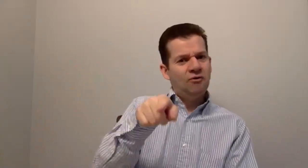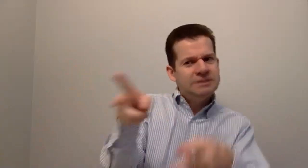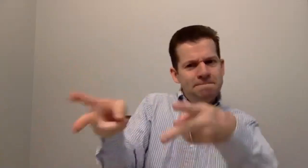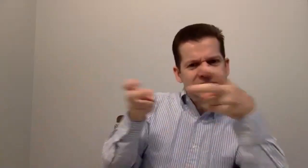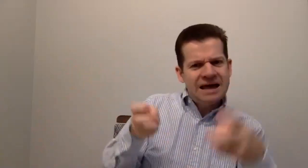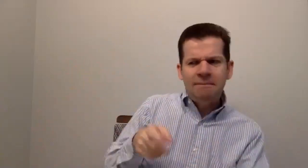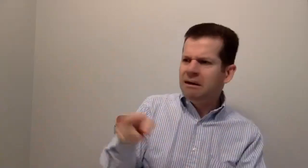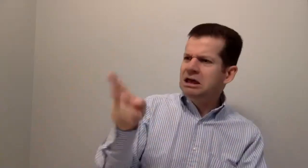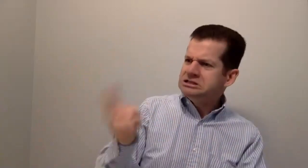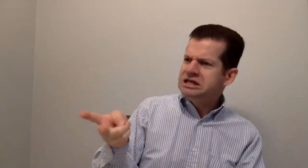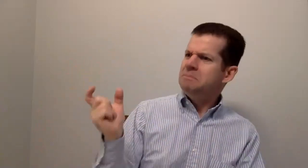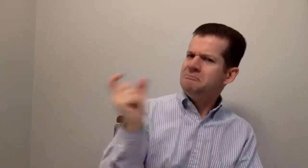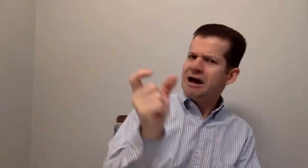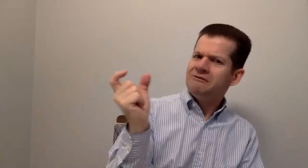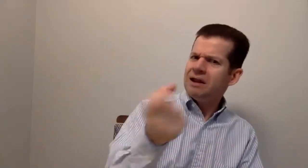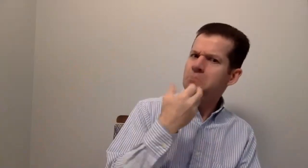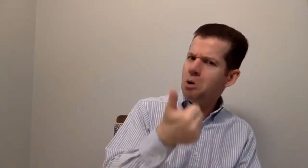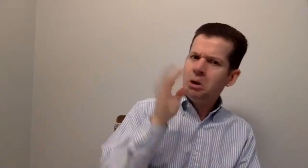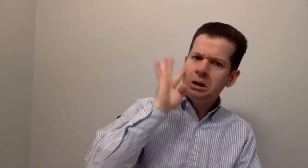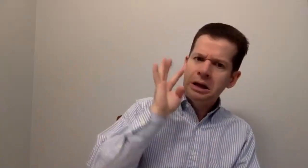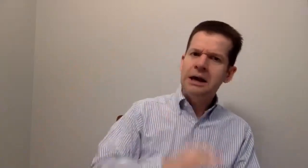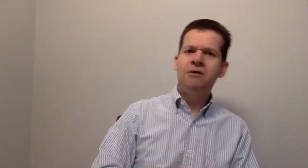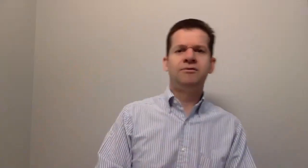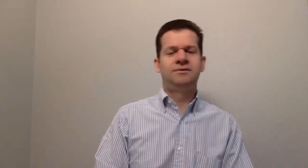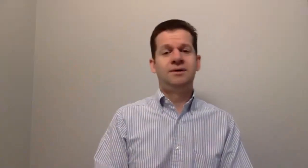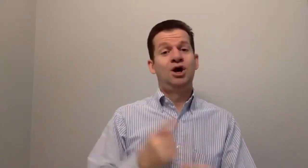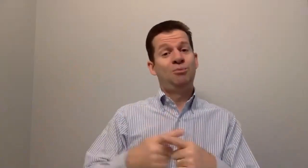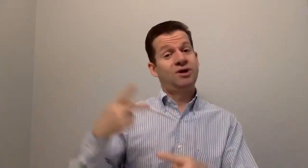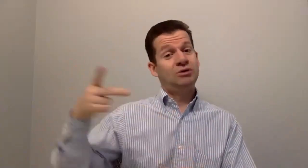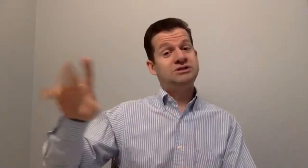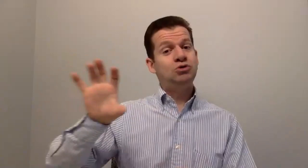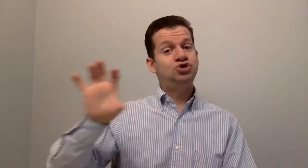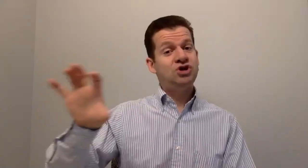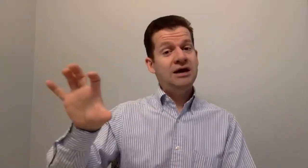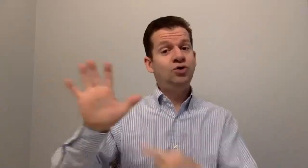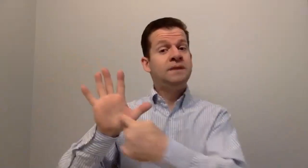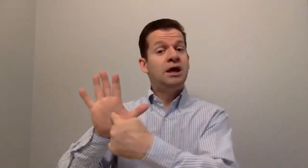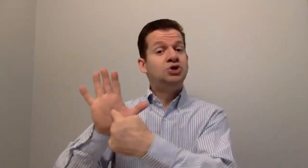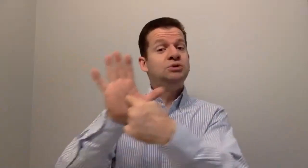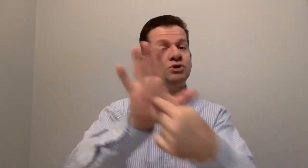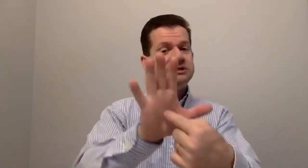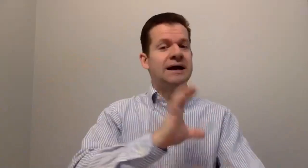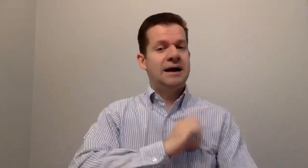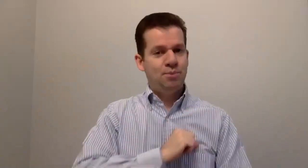você percebe, sempre fala, bom, legal. Porque é o seu jeito de mostrar